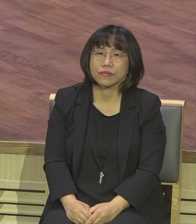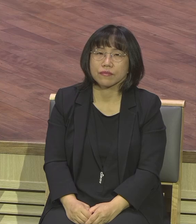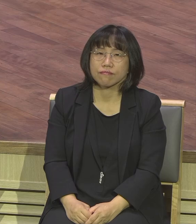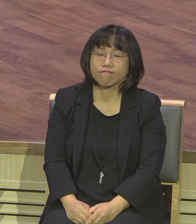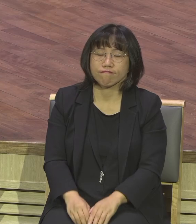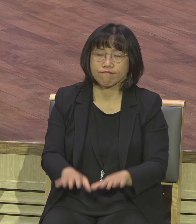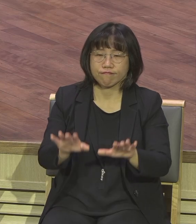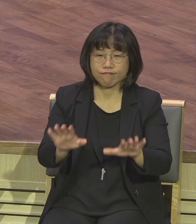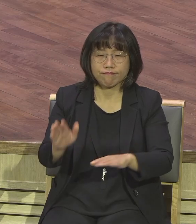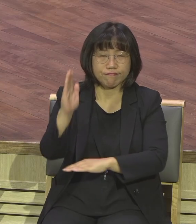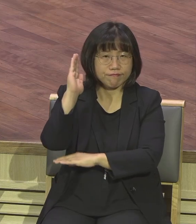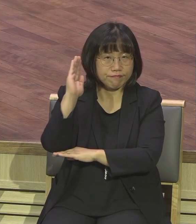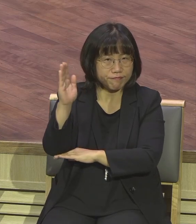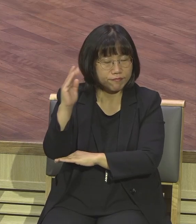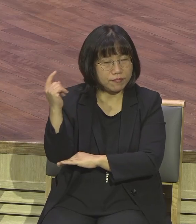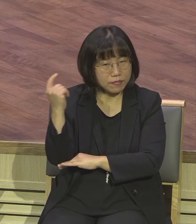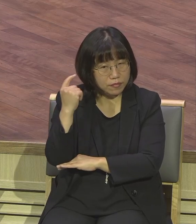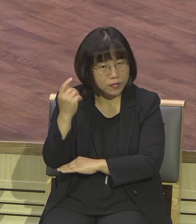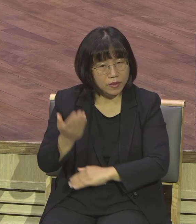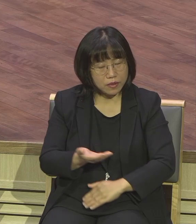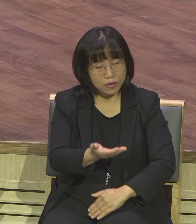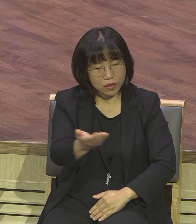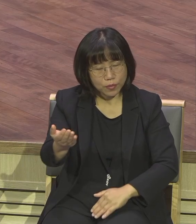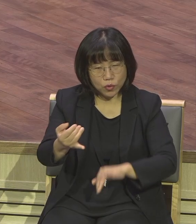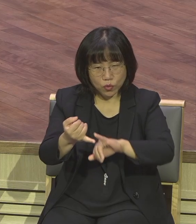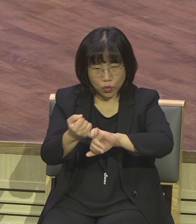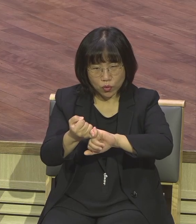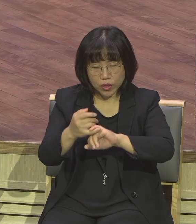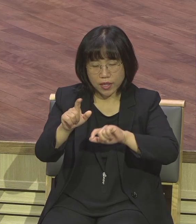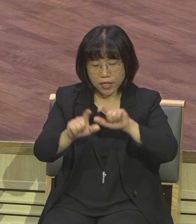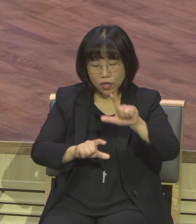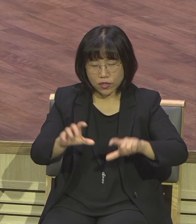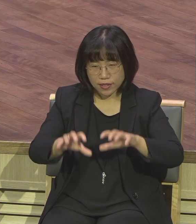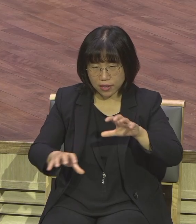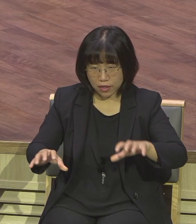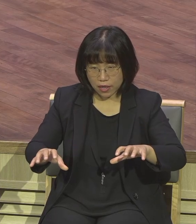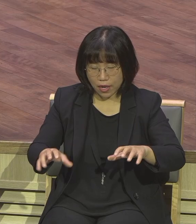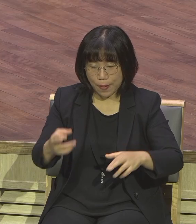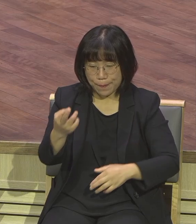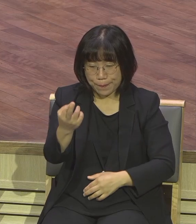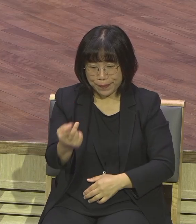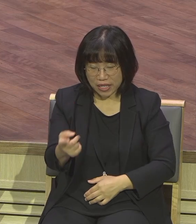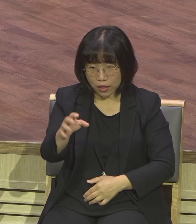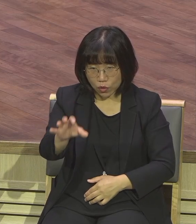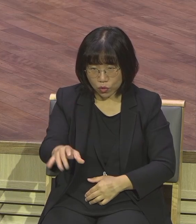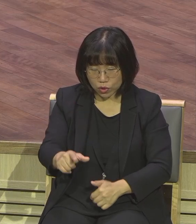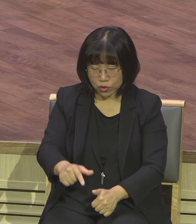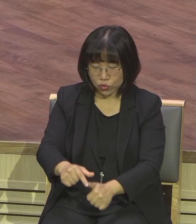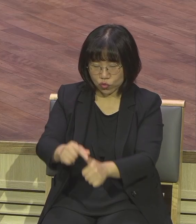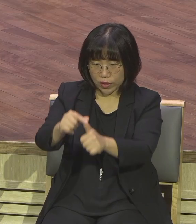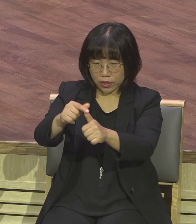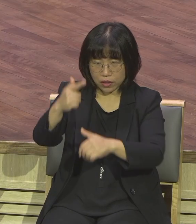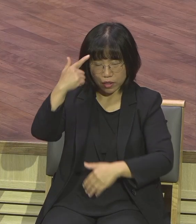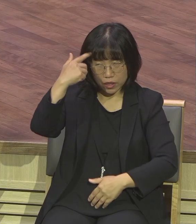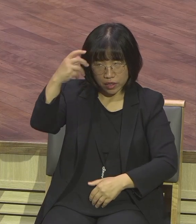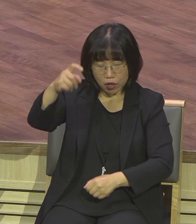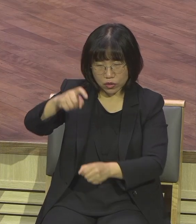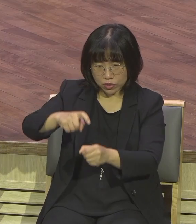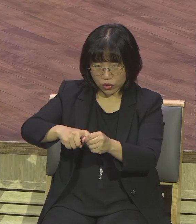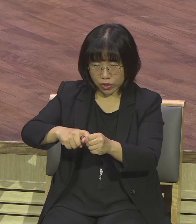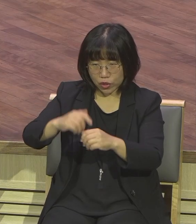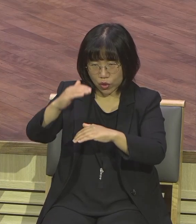오늘 말씀 통해서요, 여러분 현장의 빈 곳을 제대로 살리는 영적 컨텐츠를 갖추고